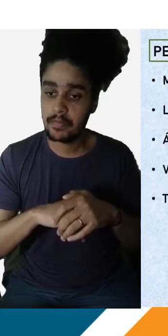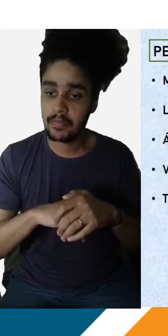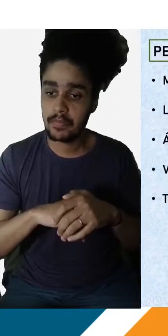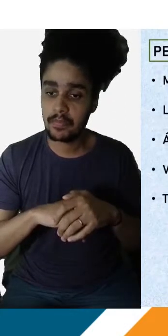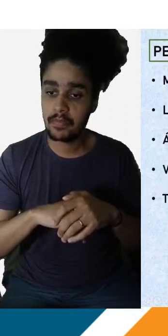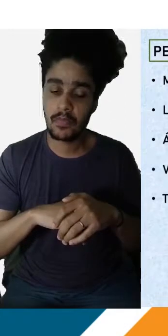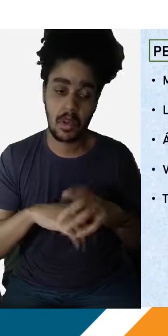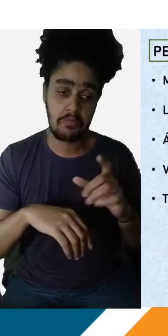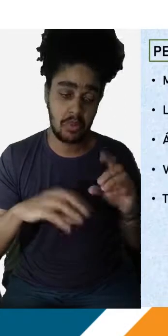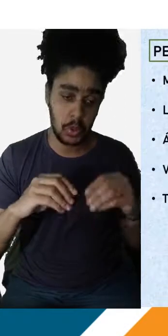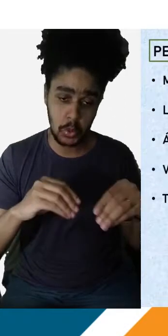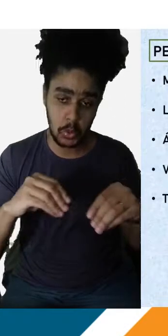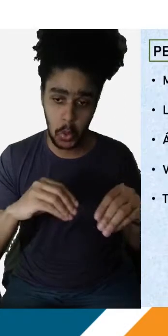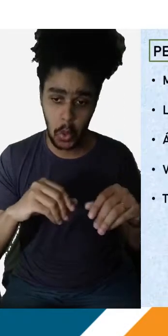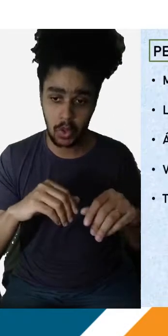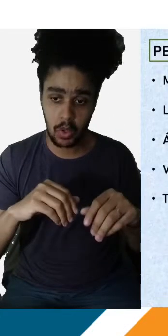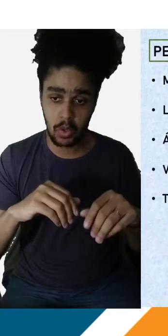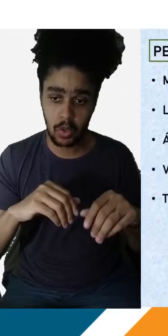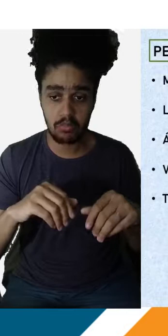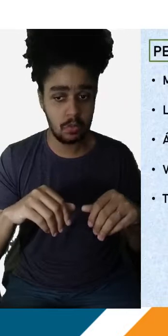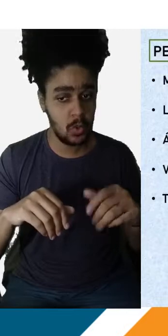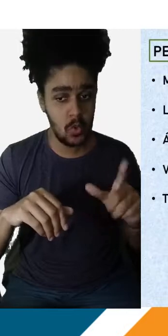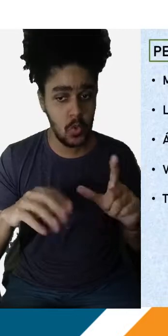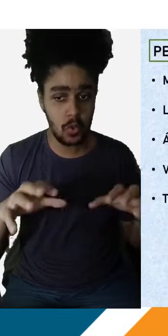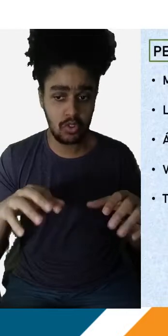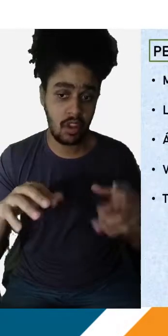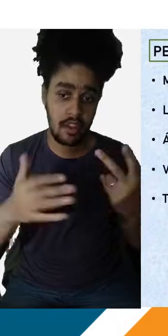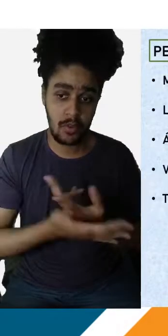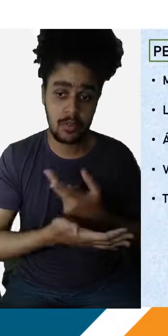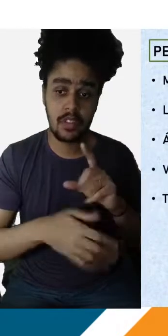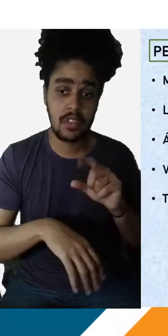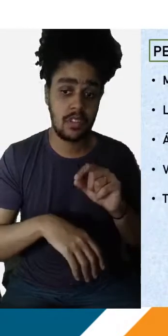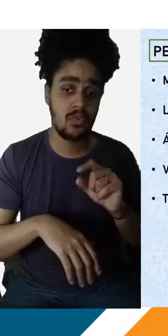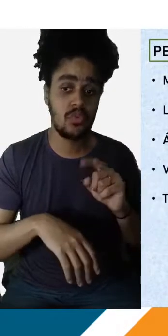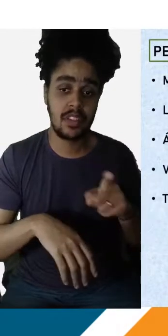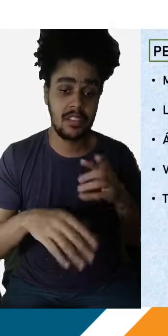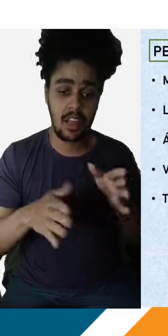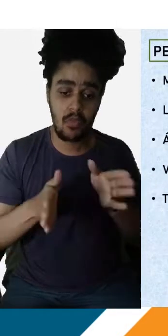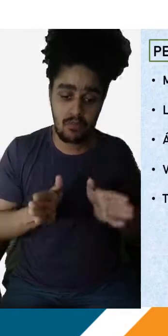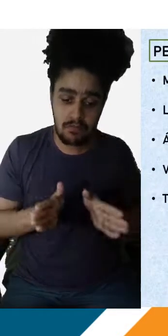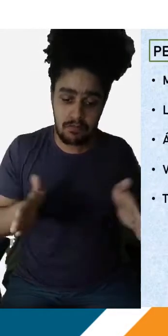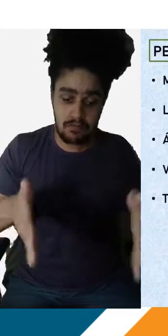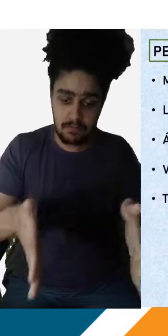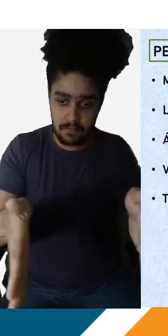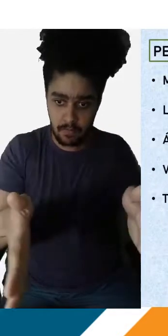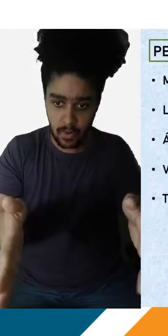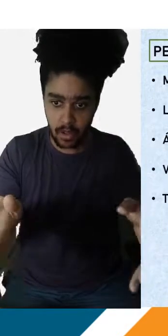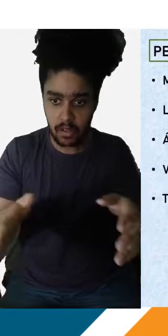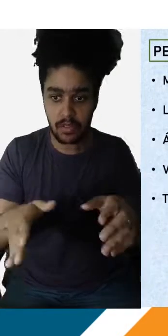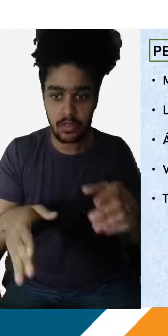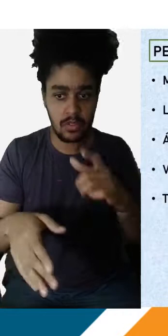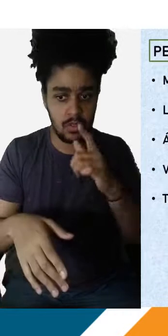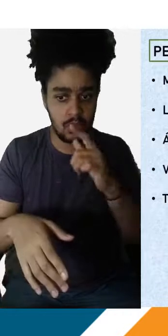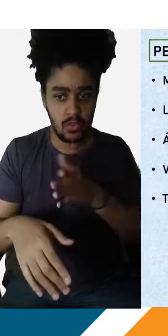por solo, ter uma formação rochosa, que é justamente a lateral do rio, e onde